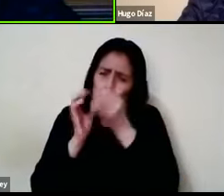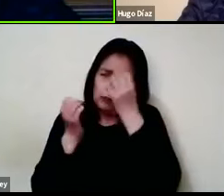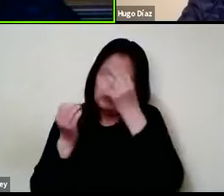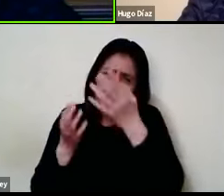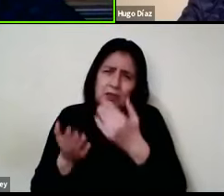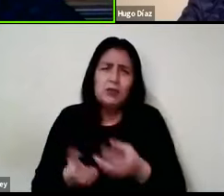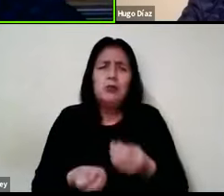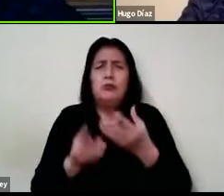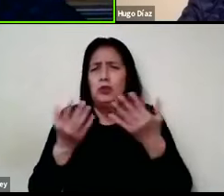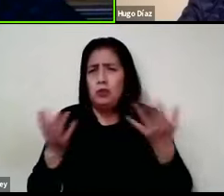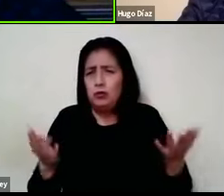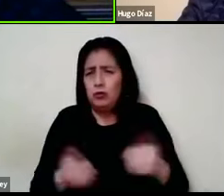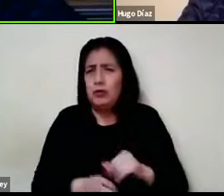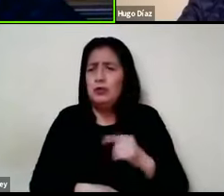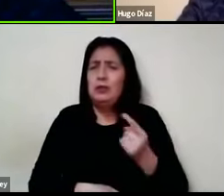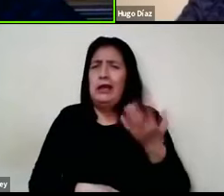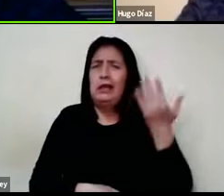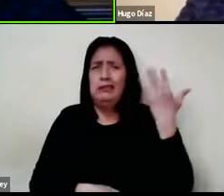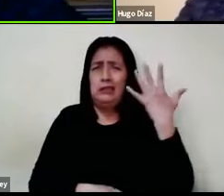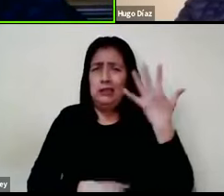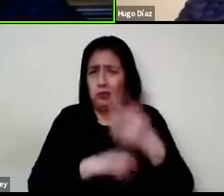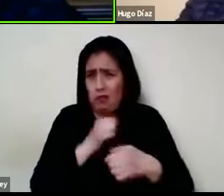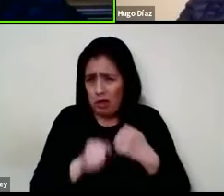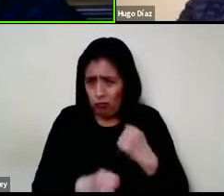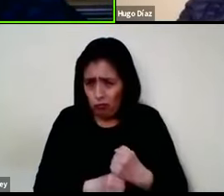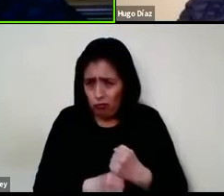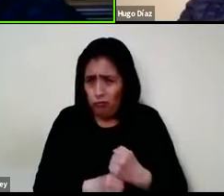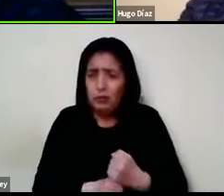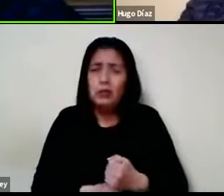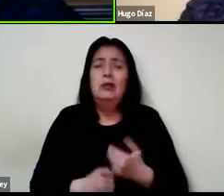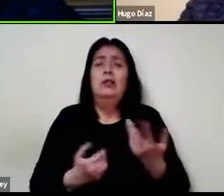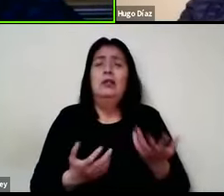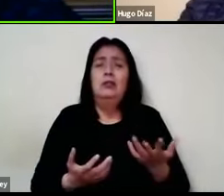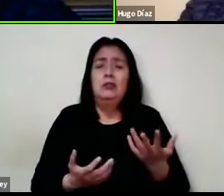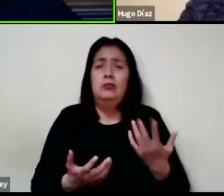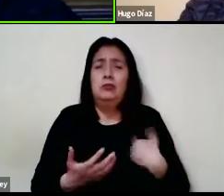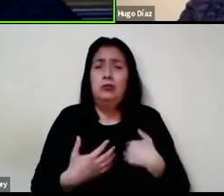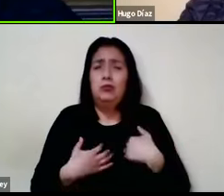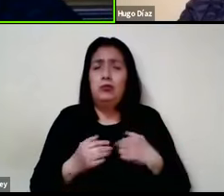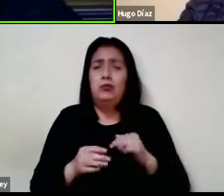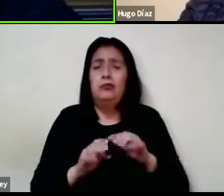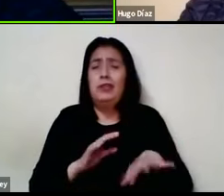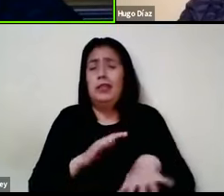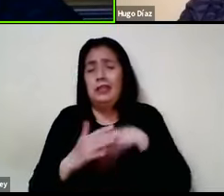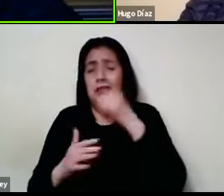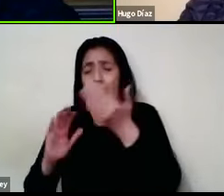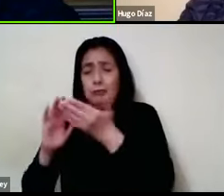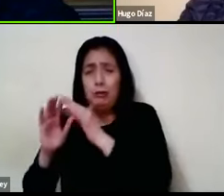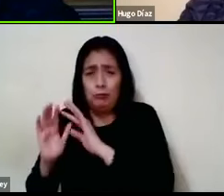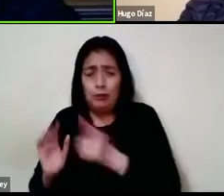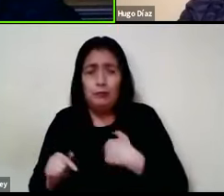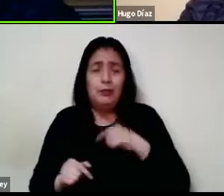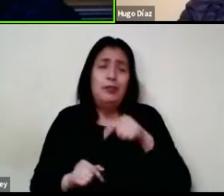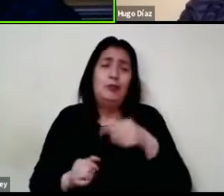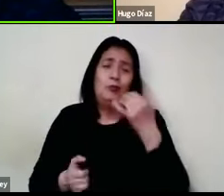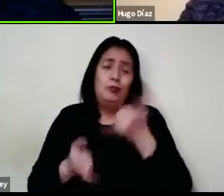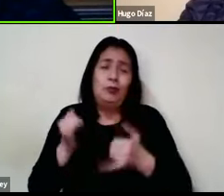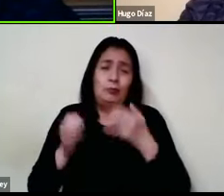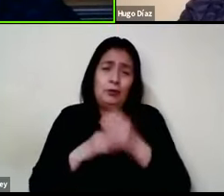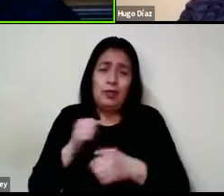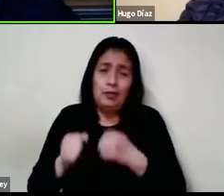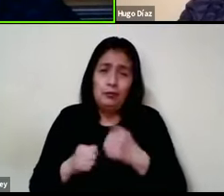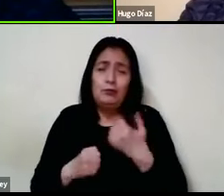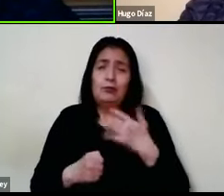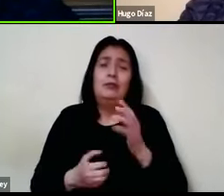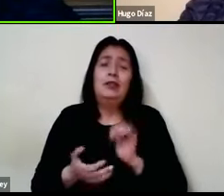sobre muchas cosas, nada más hace 5 años. Salía de mi comunidad porque mi comunidad recién estos últimos años está